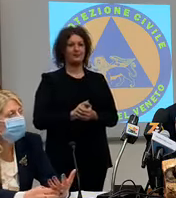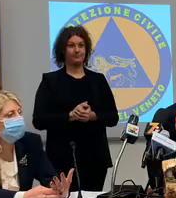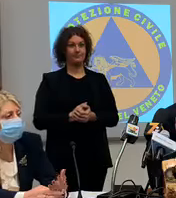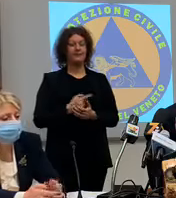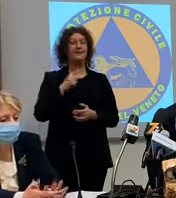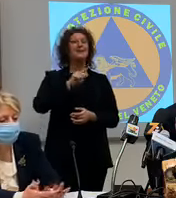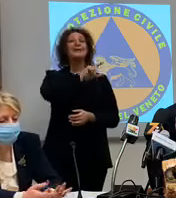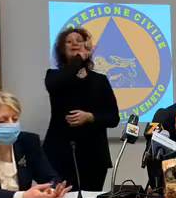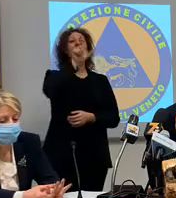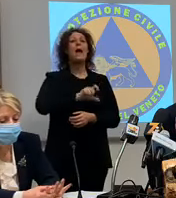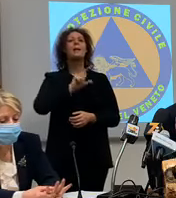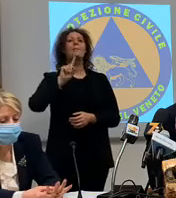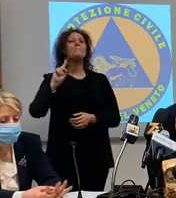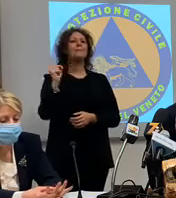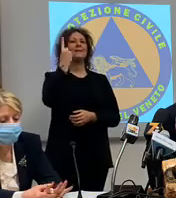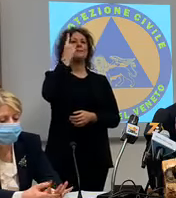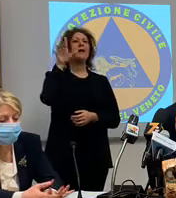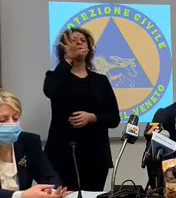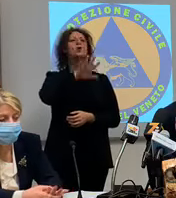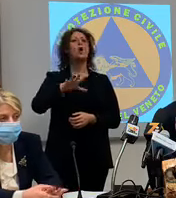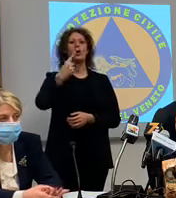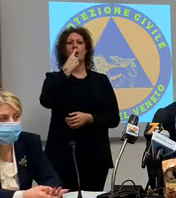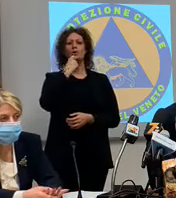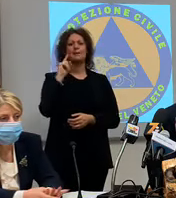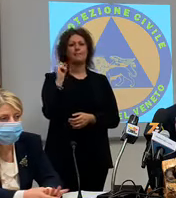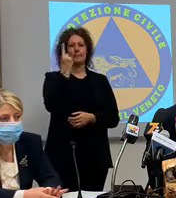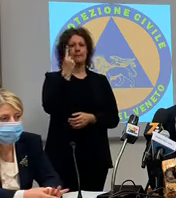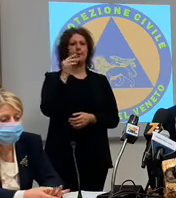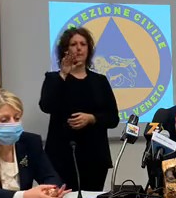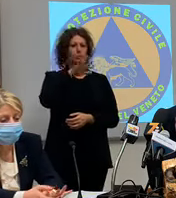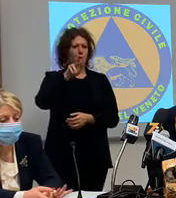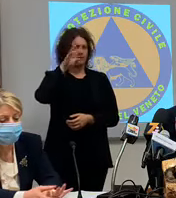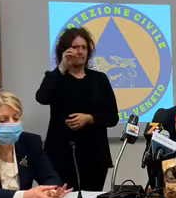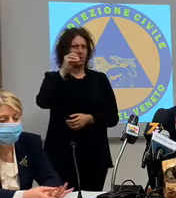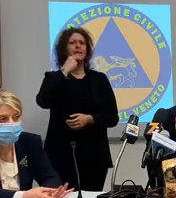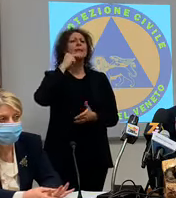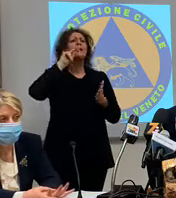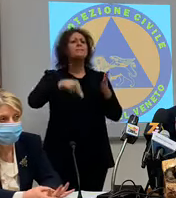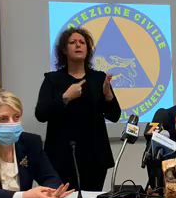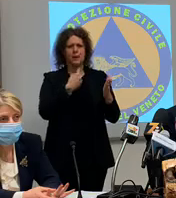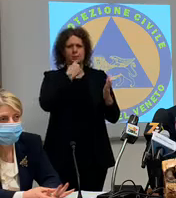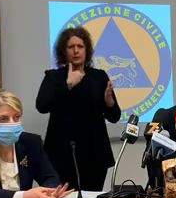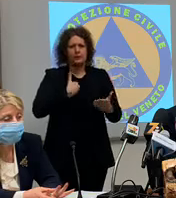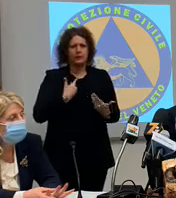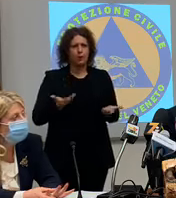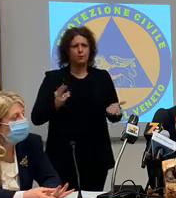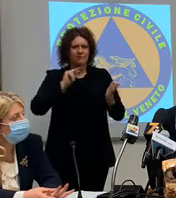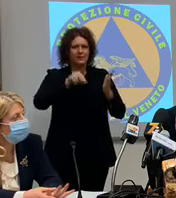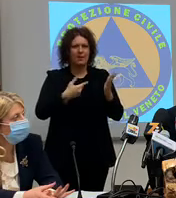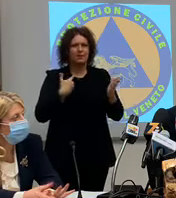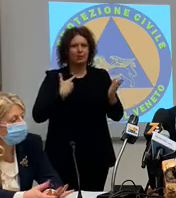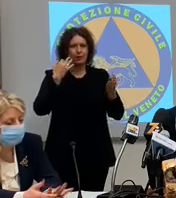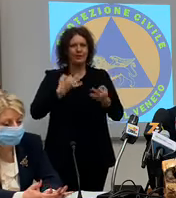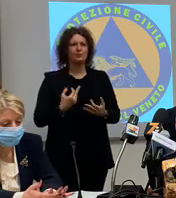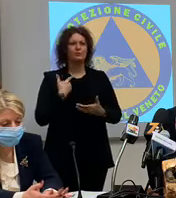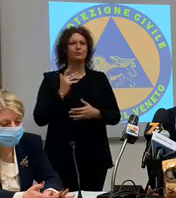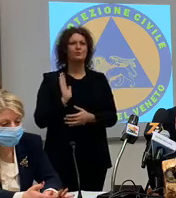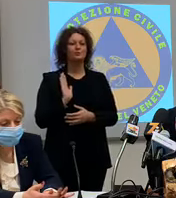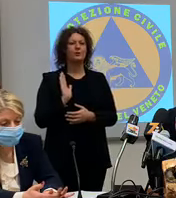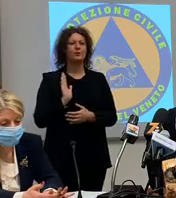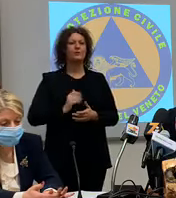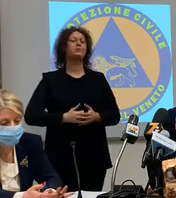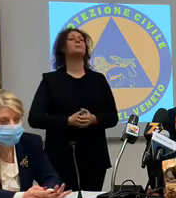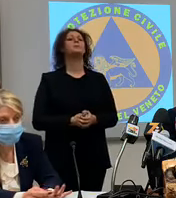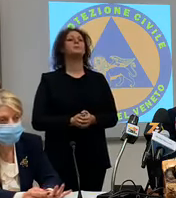vo chi è che l'ha firmata io l'ho firmata set 10 giorni di di di di